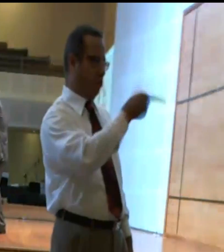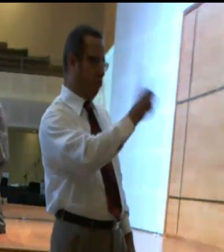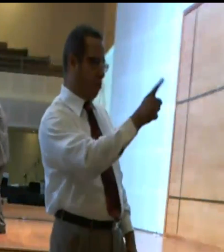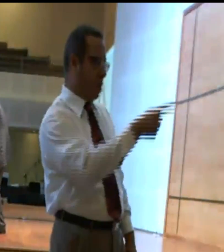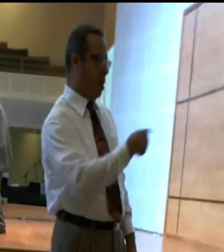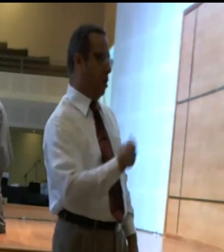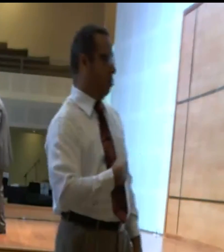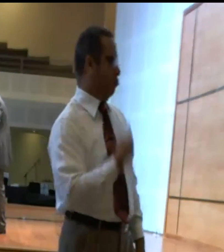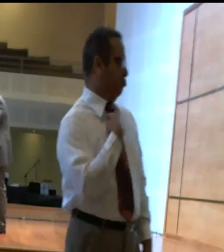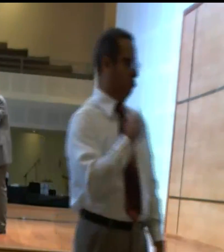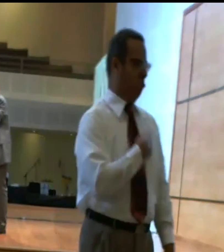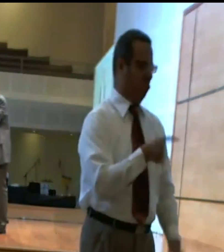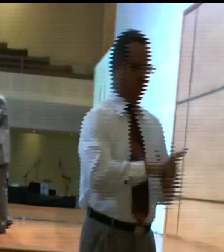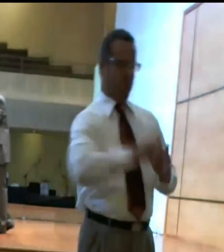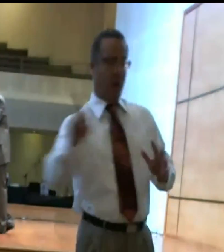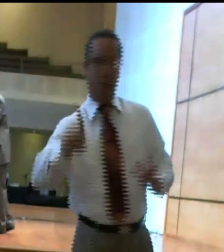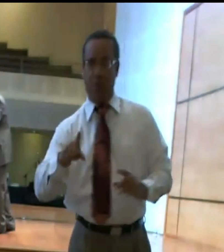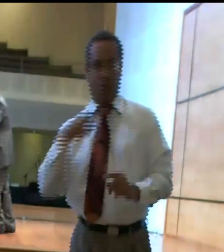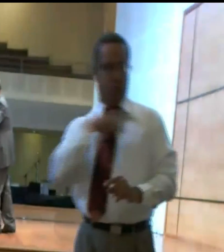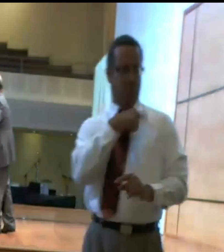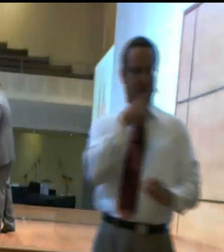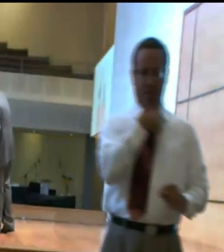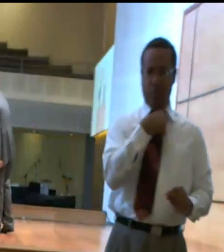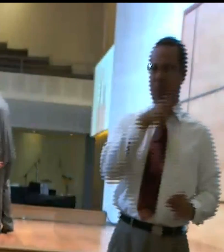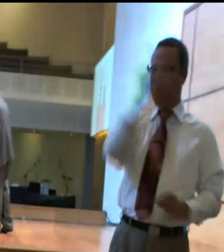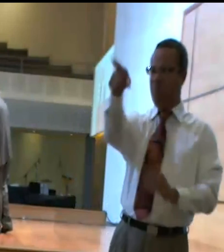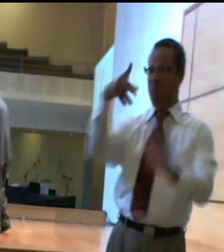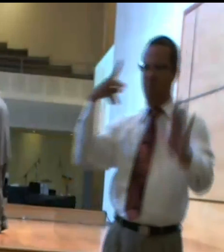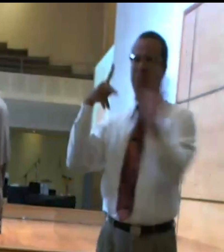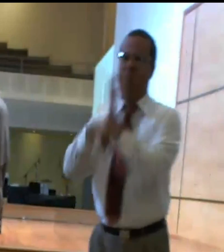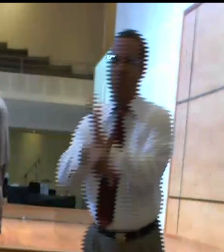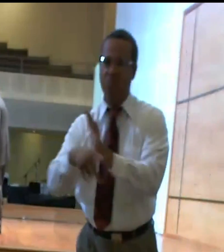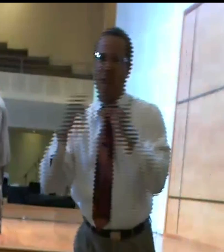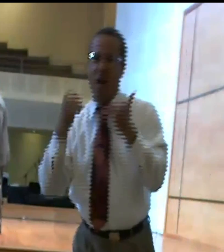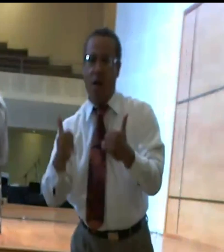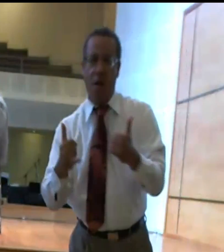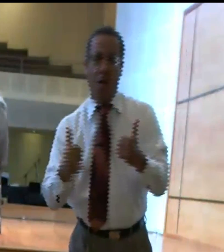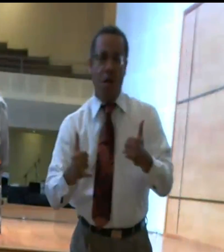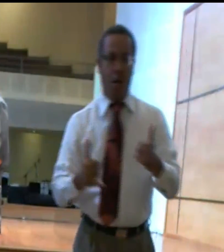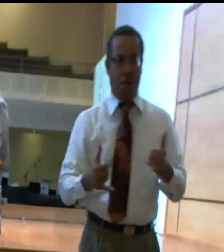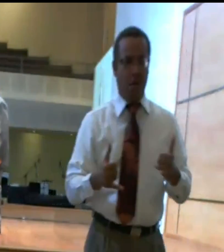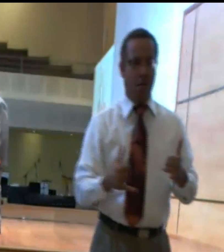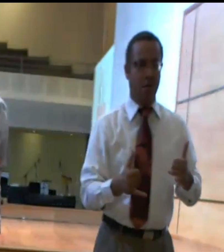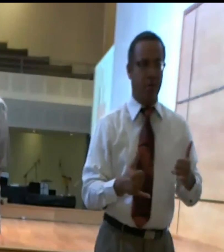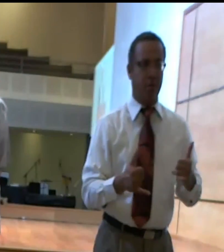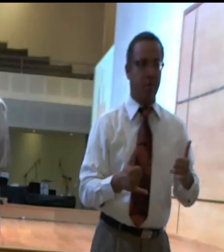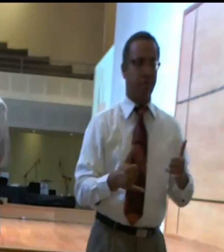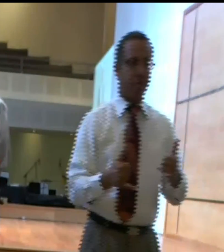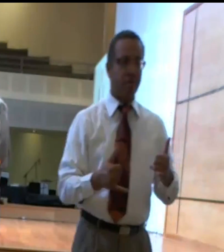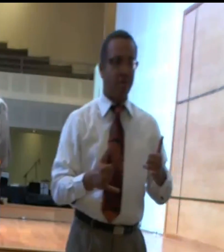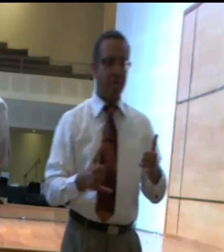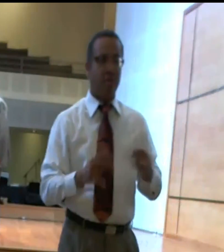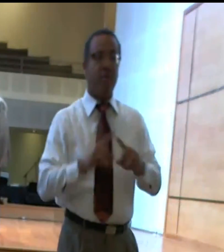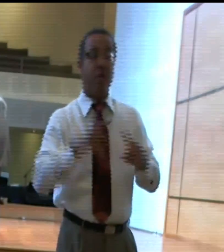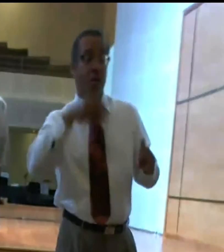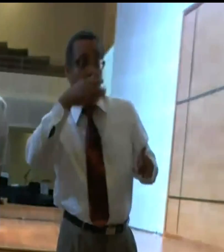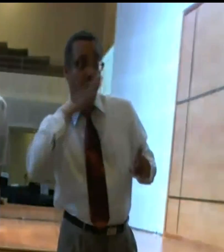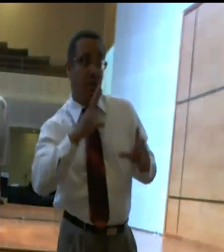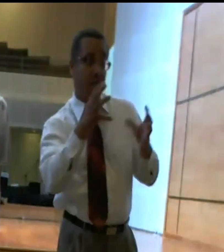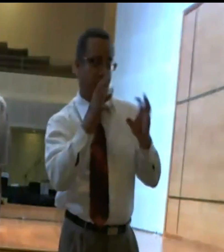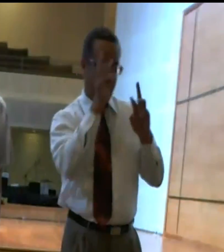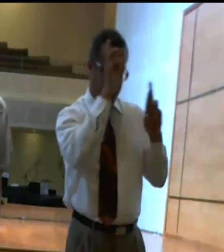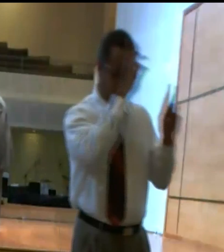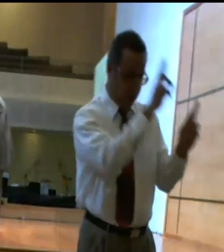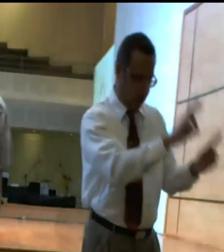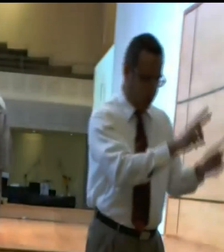su desacuerdo con la orden que había recibido, probablemente estaba sellando su sentencia de muerte.